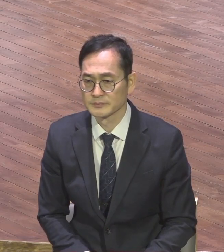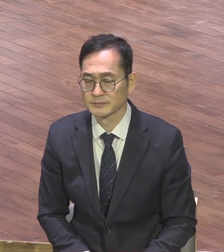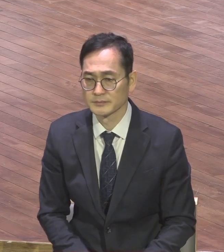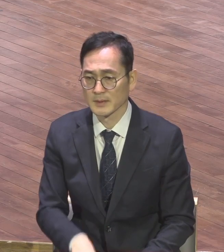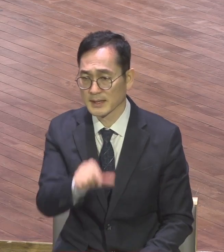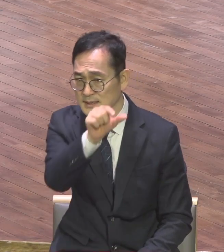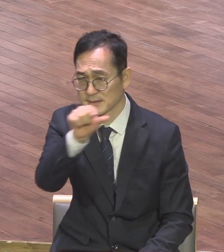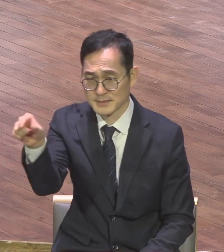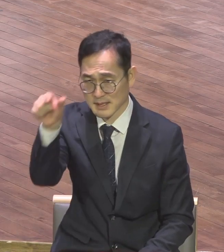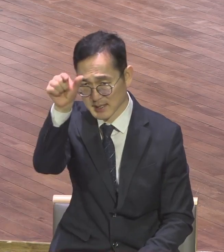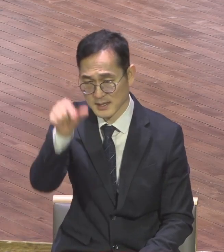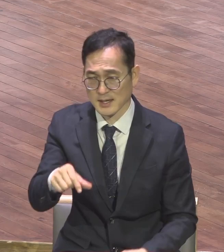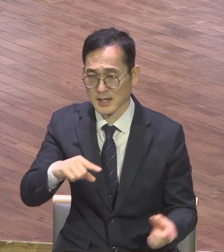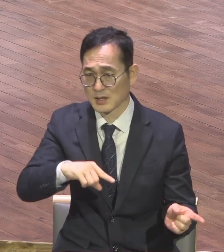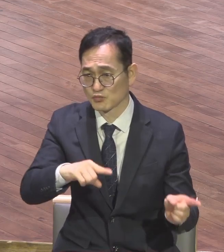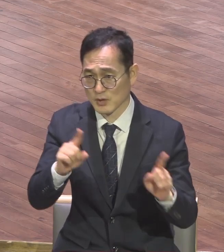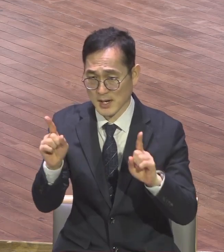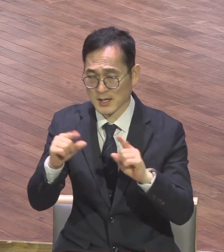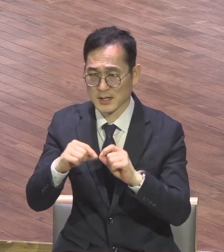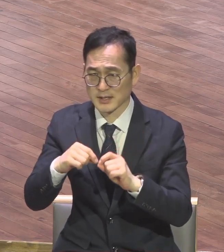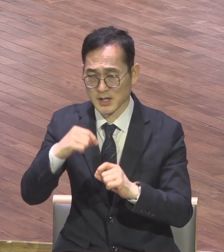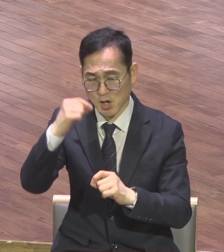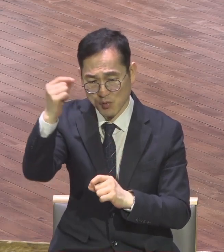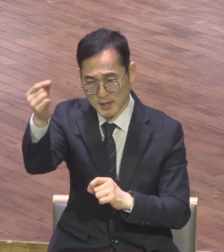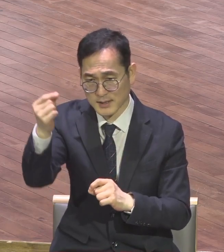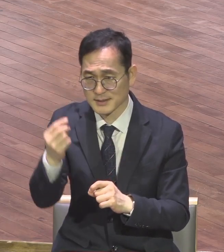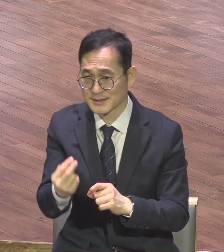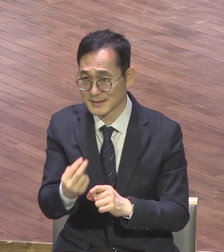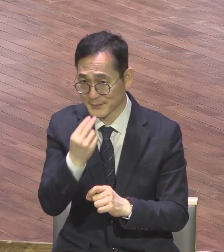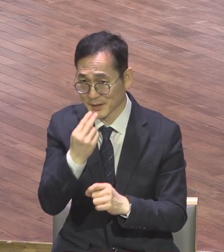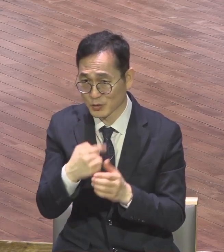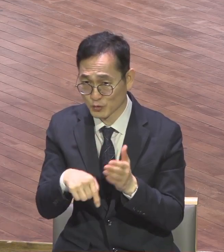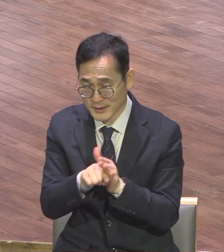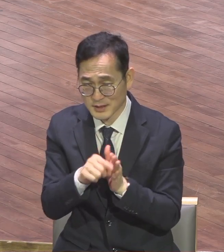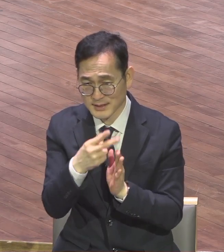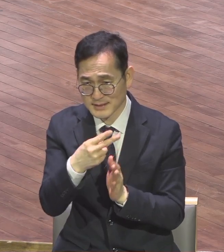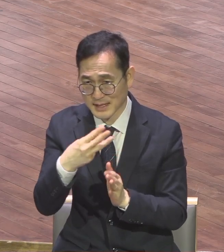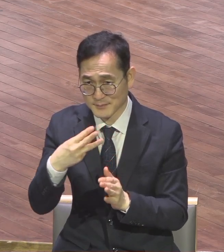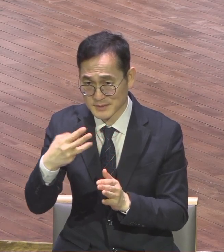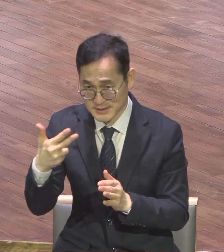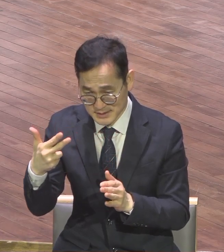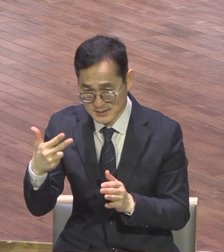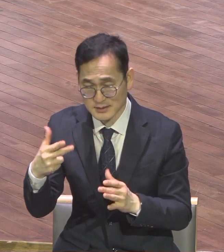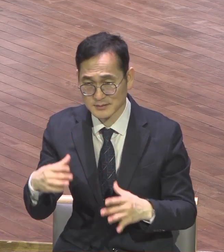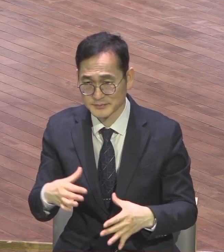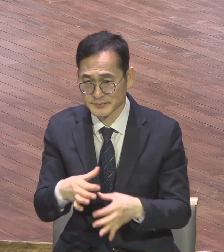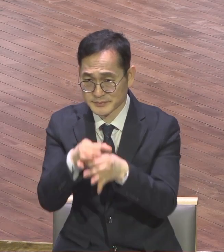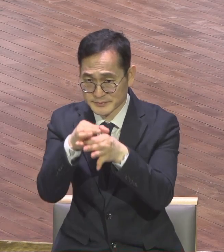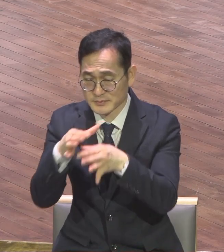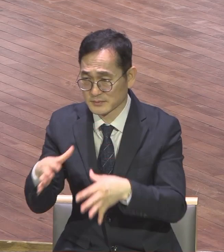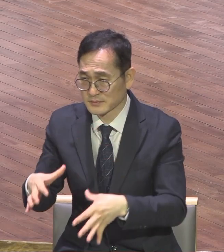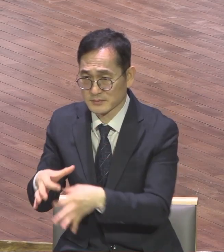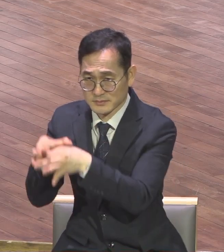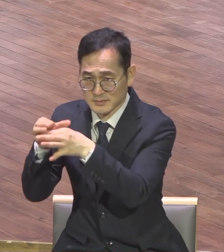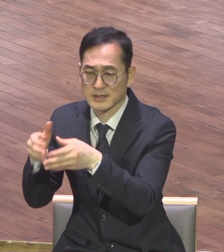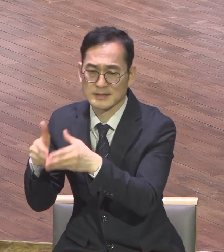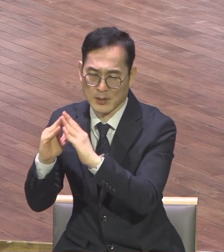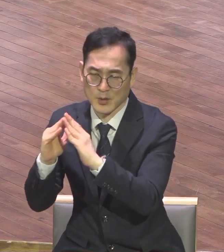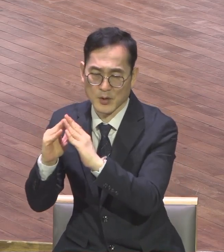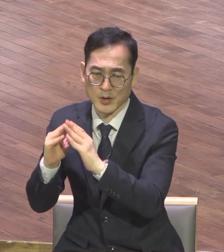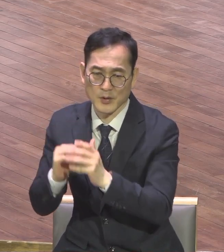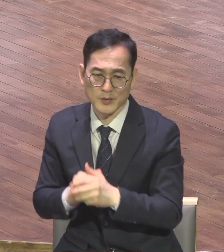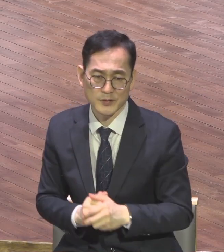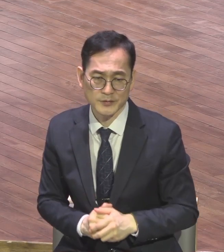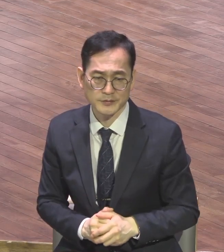십자가와 부활의 참 영원한 것으로 237 선교 망대를 세운다. 국내 다민족 선교와 이제 해외 선교라는 투트랙을